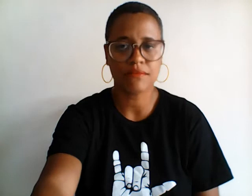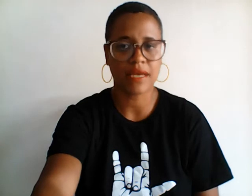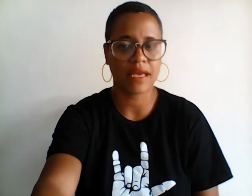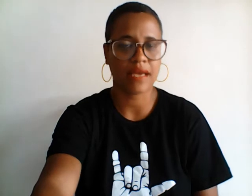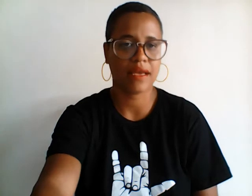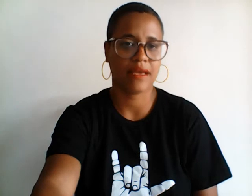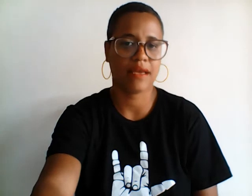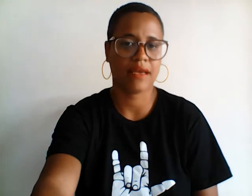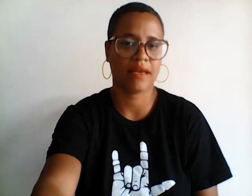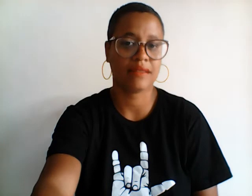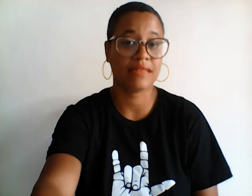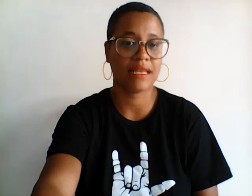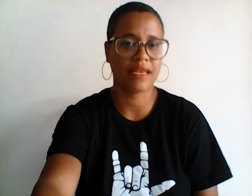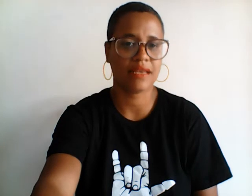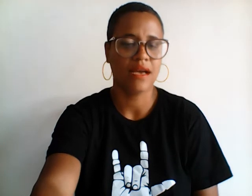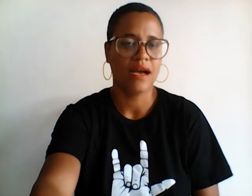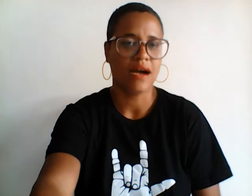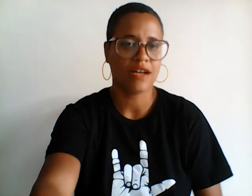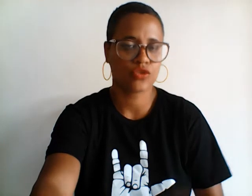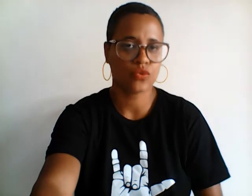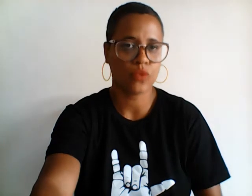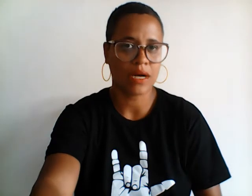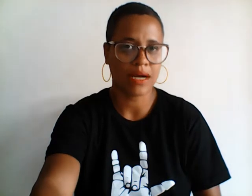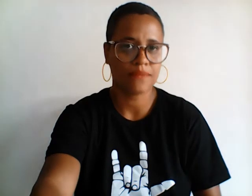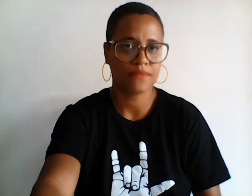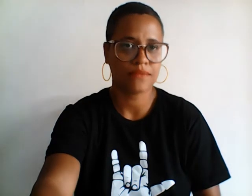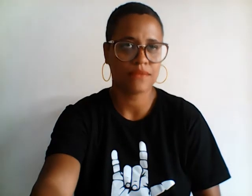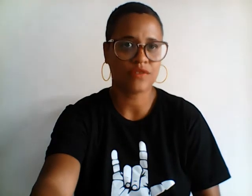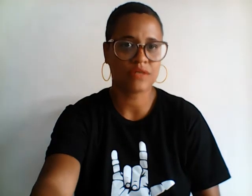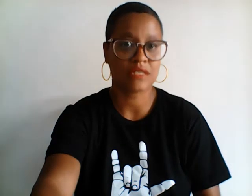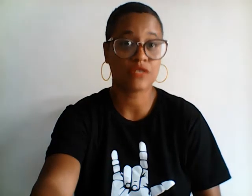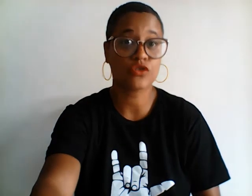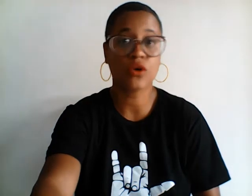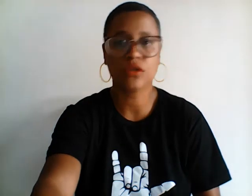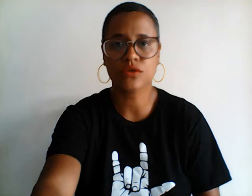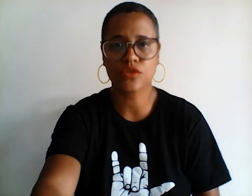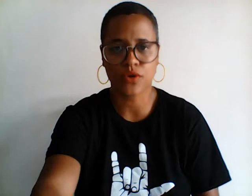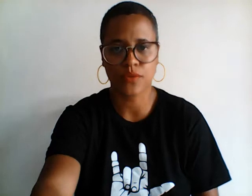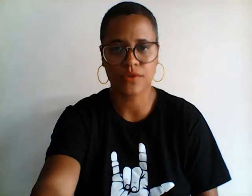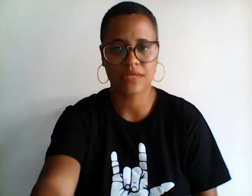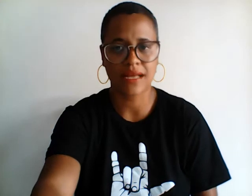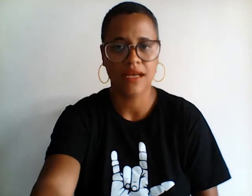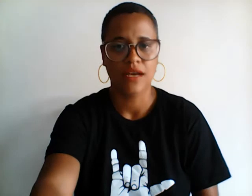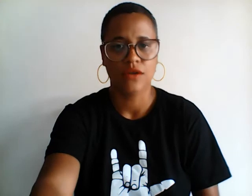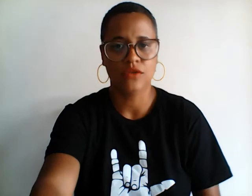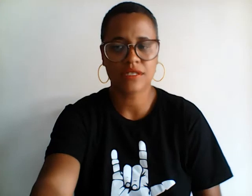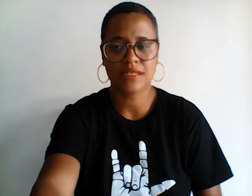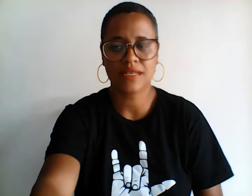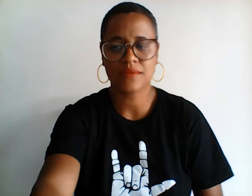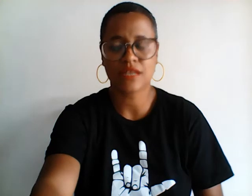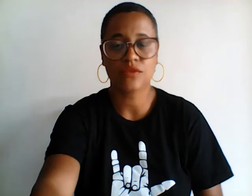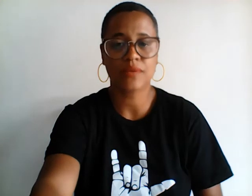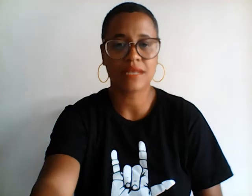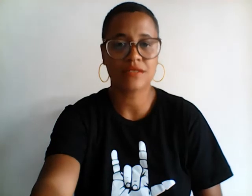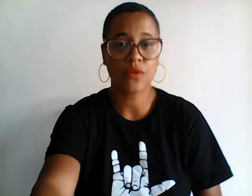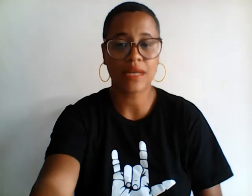né, tem a sua, vamos dizer, seus códigos próprios, tá? Nós lidamos aqui no Brasil com a